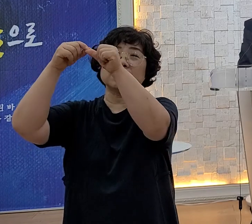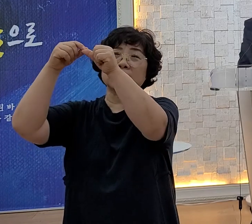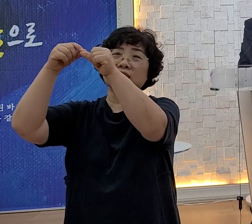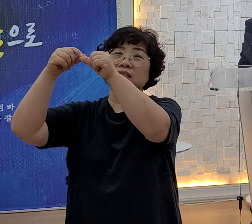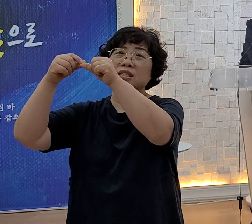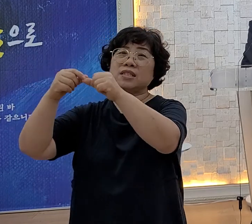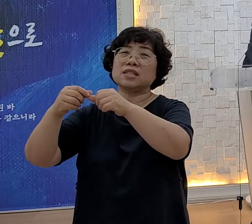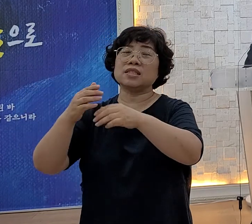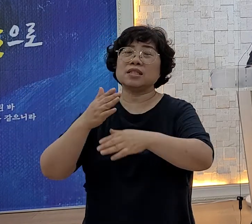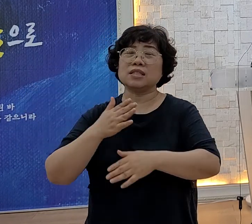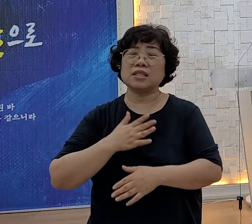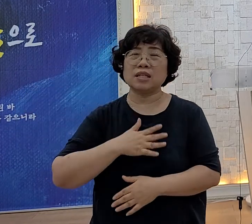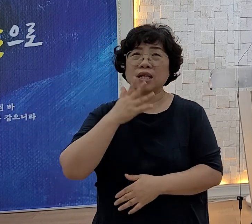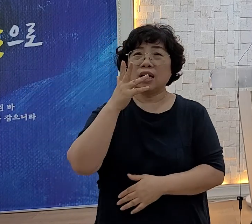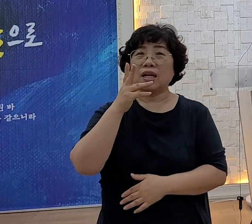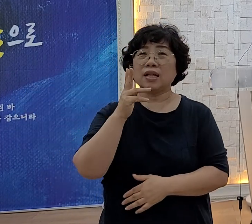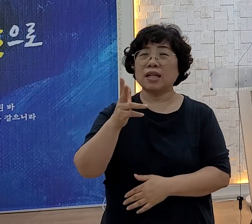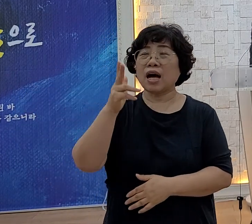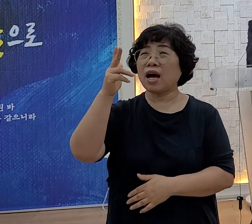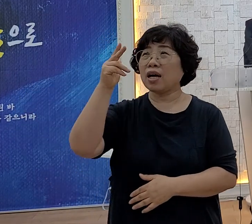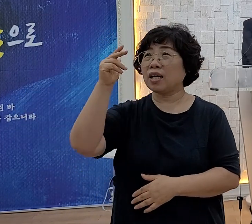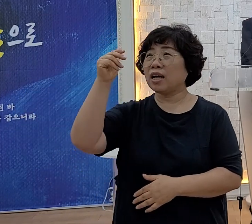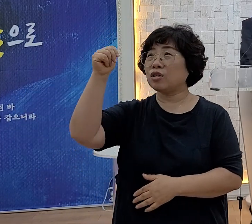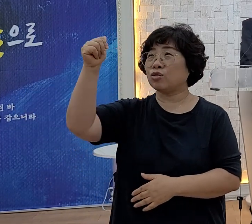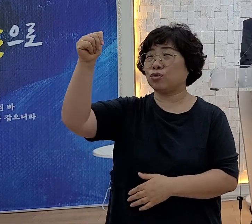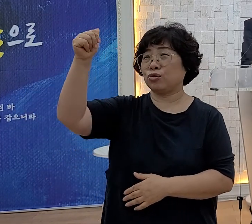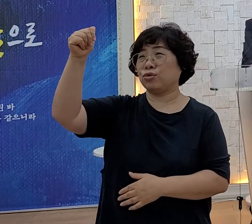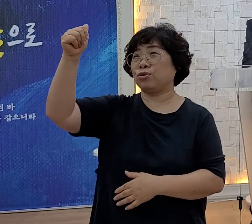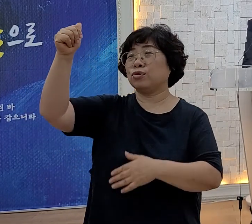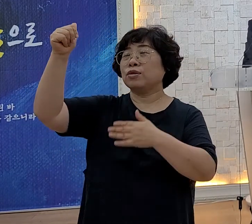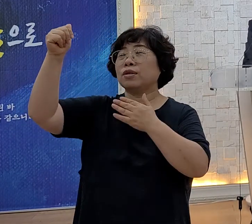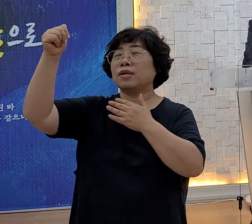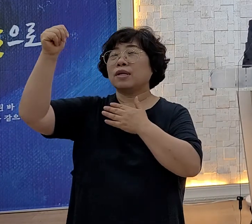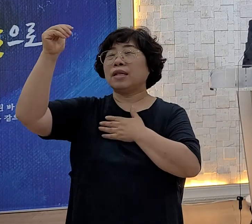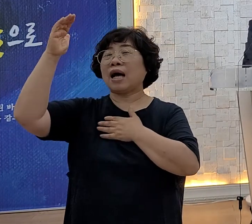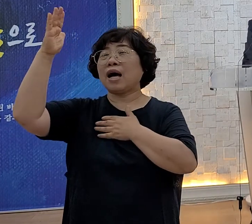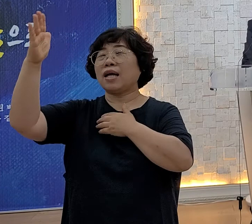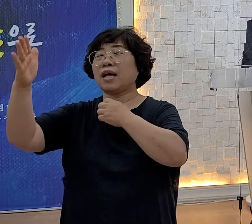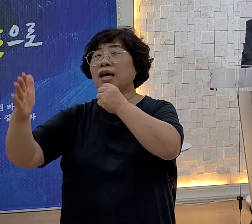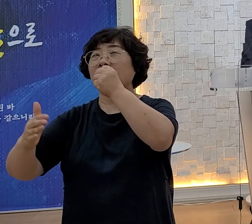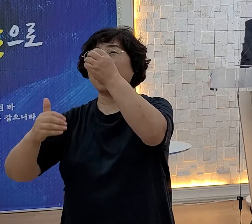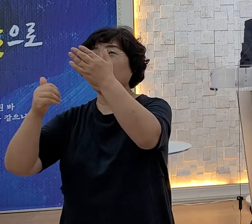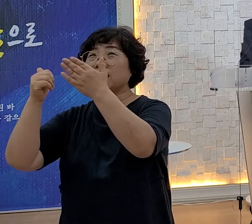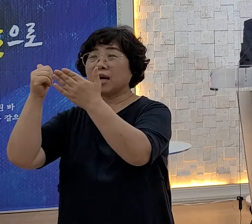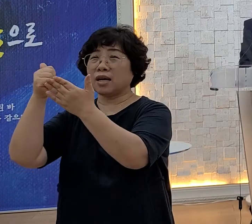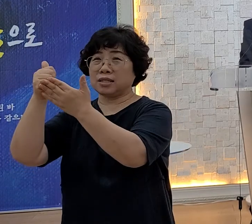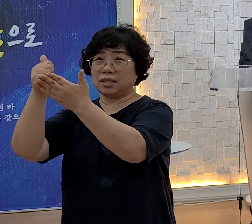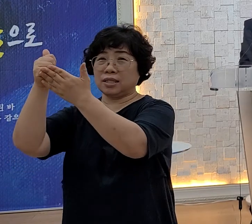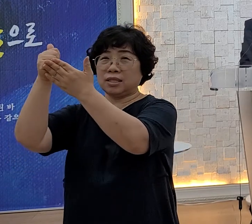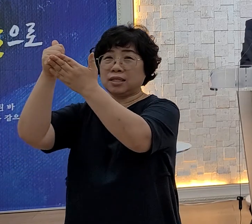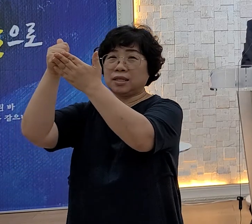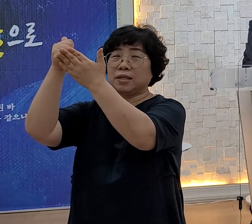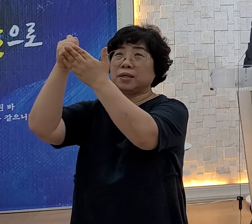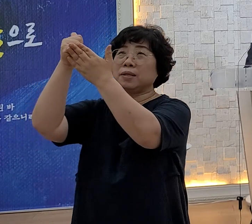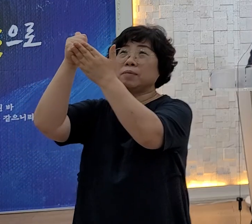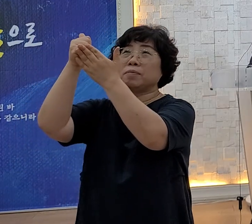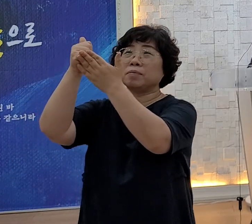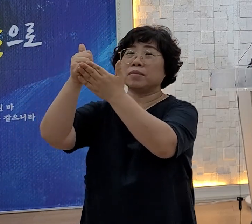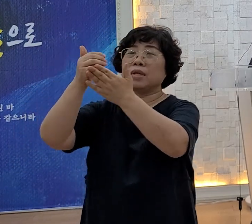건지시는 나의 주 나의 하나님,